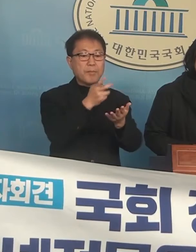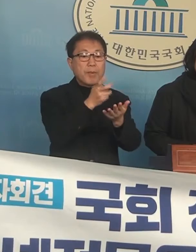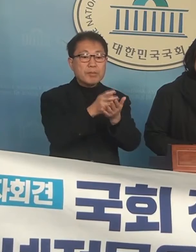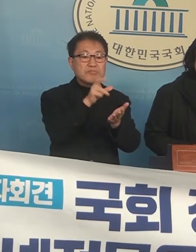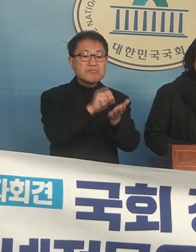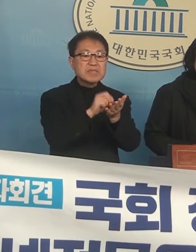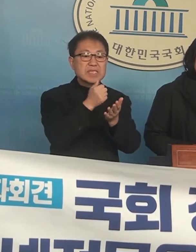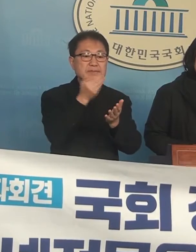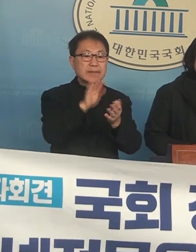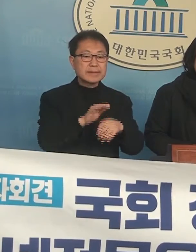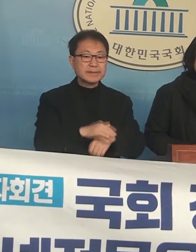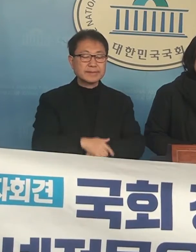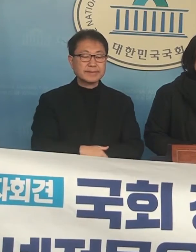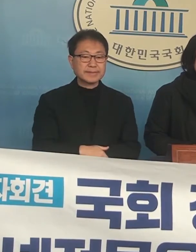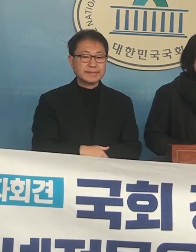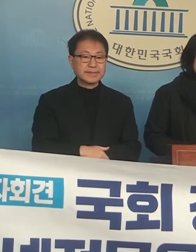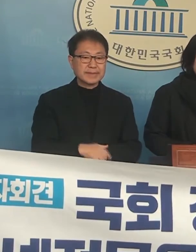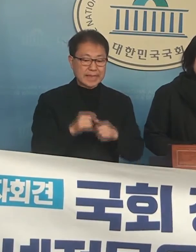문제가 있지만